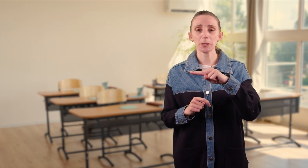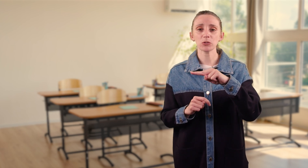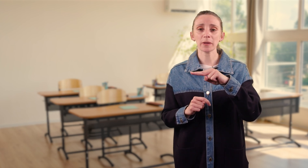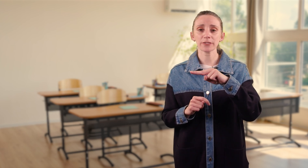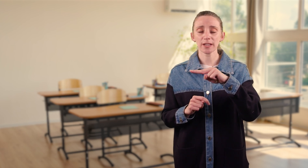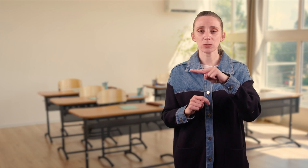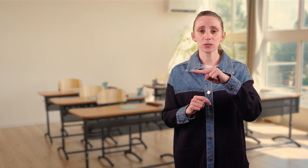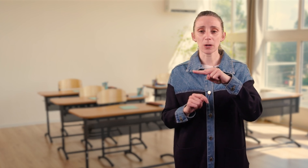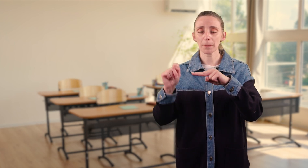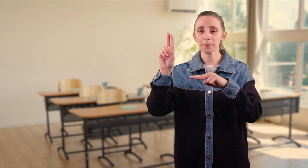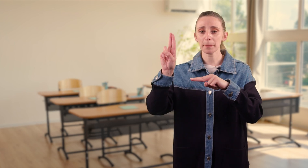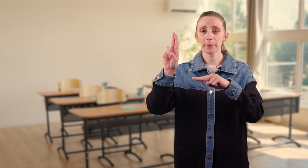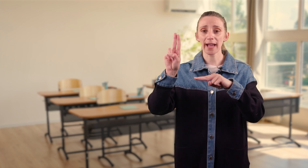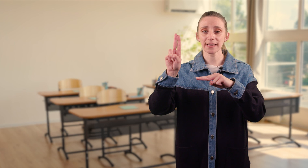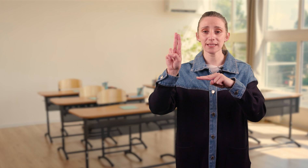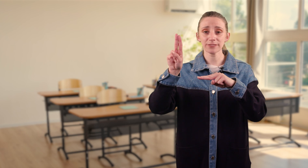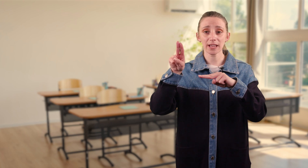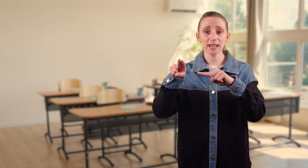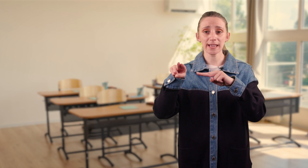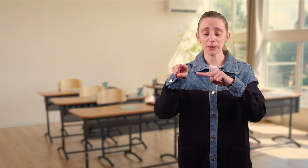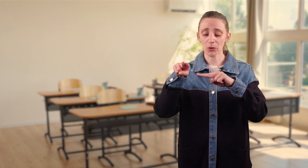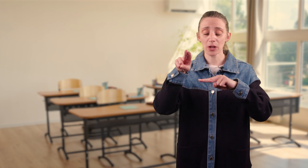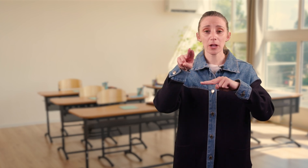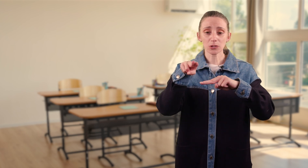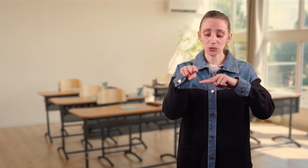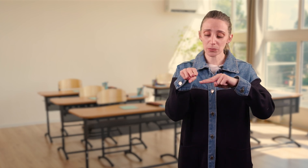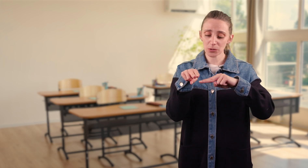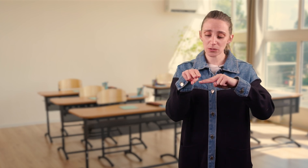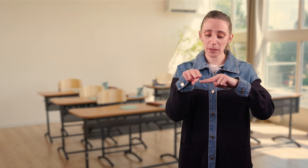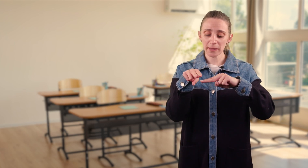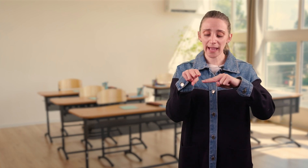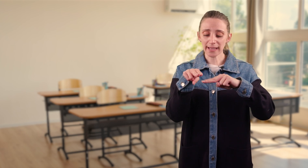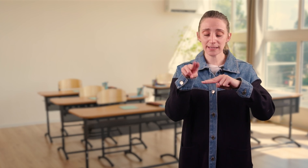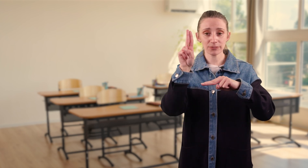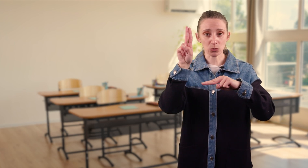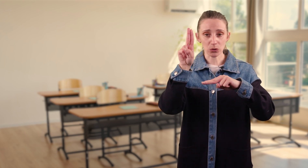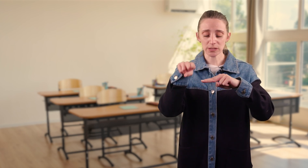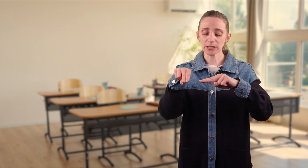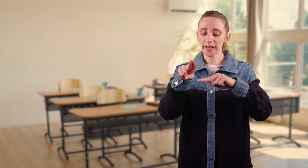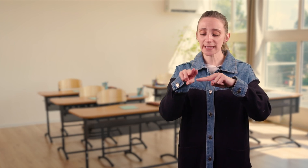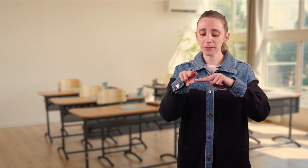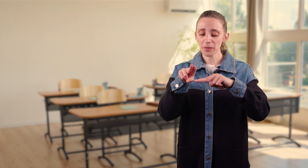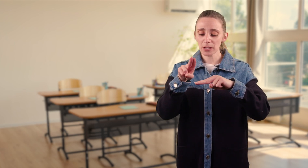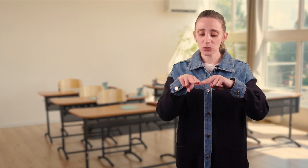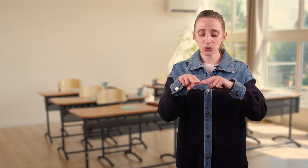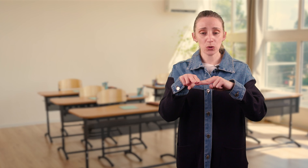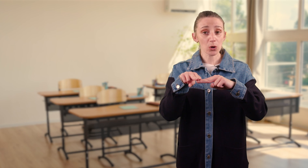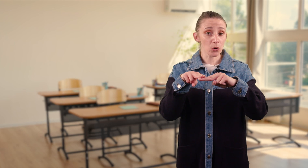paume de main face au sol. Ma main active également. Je pose ma main active, donc aussi en N, sur